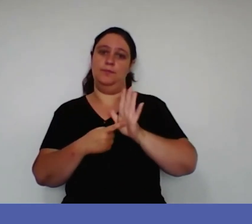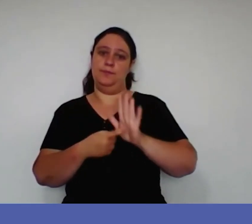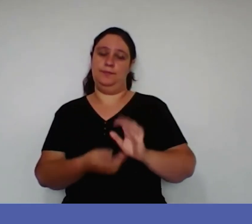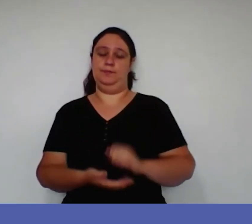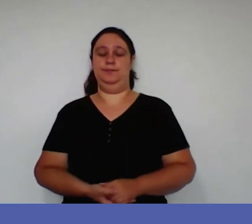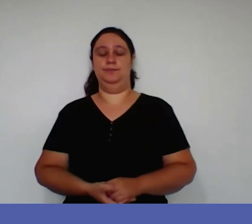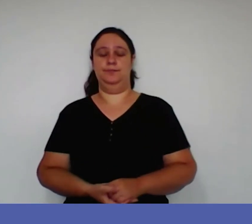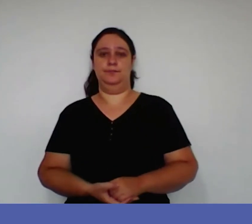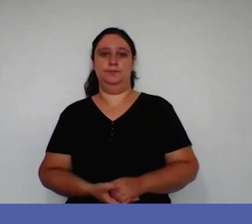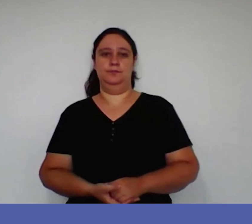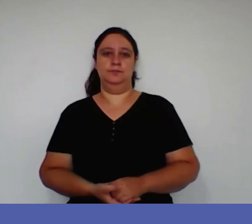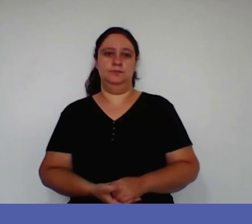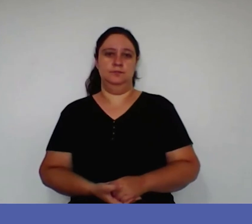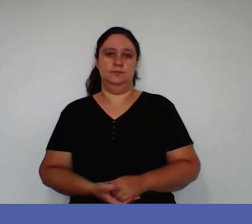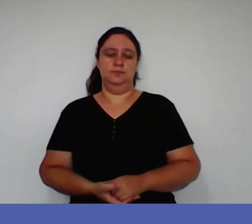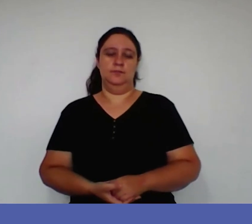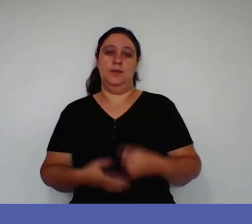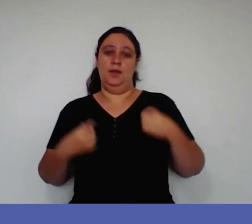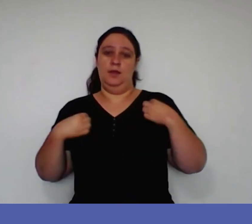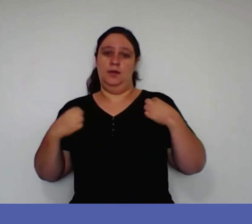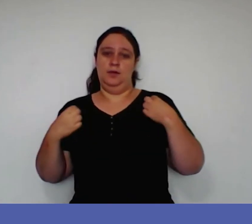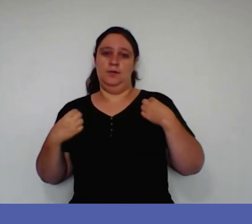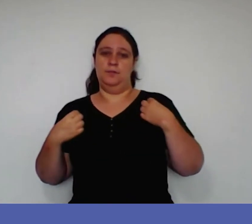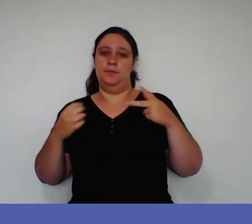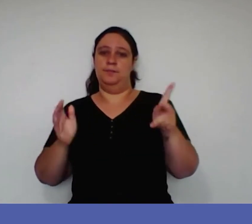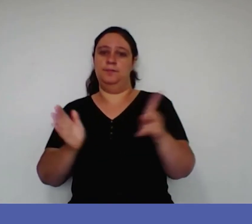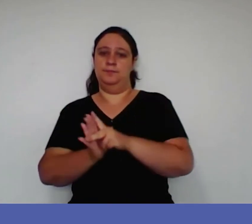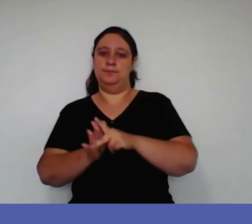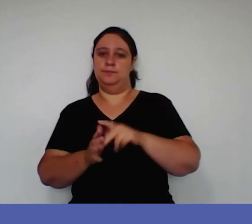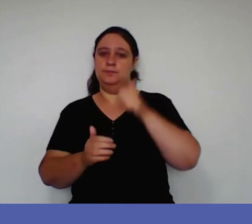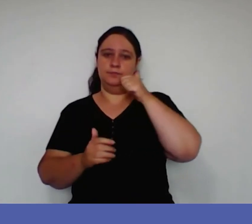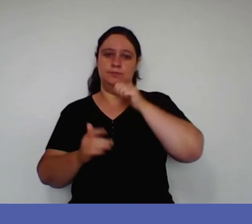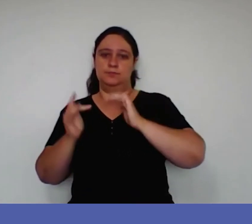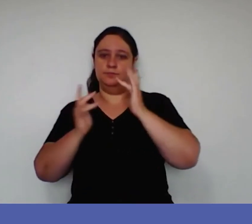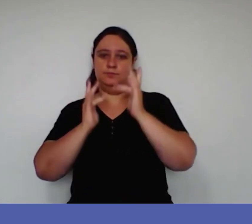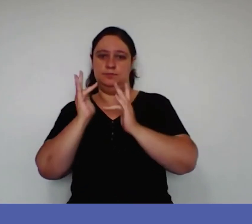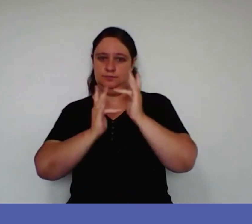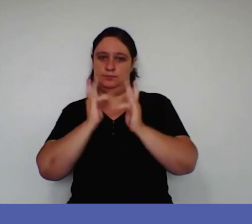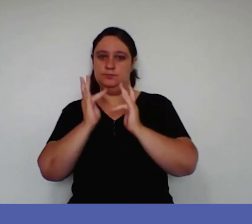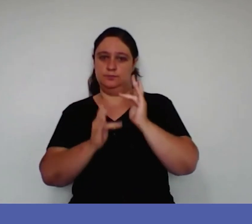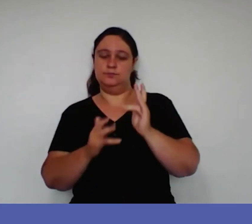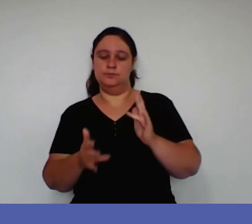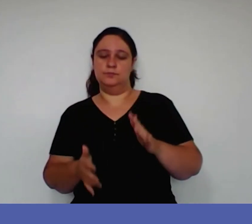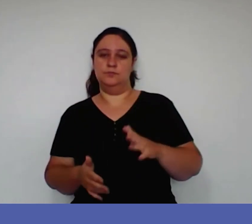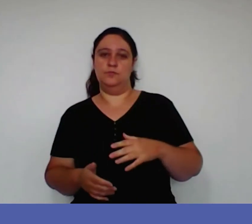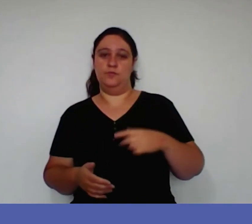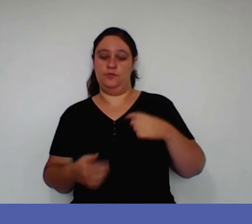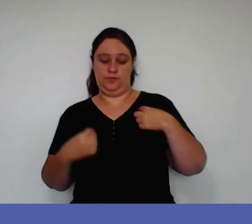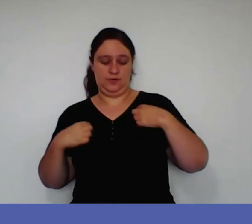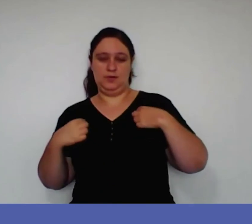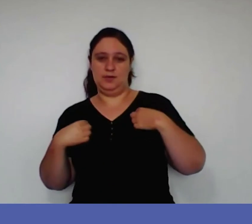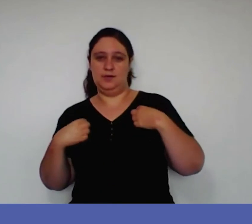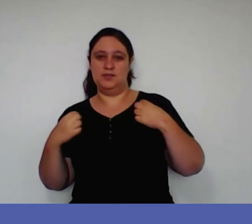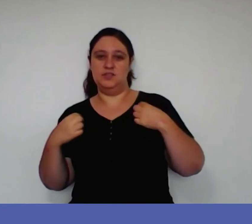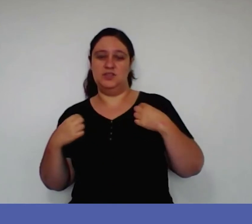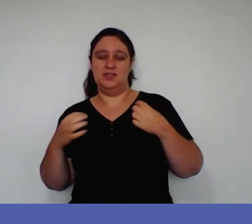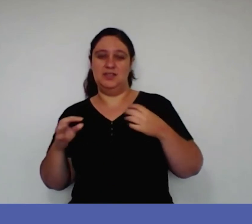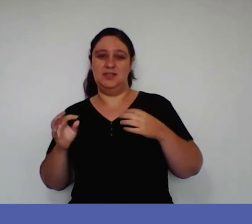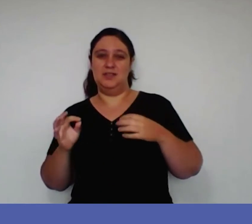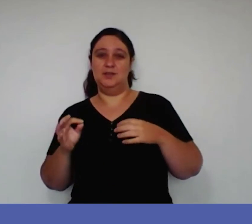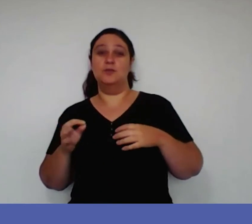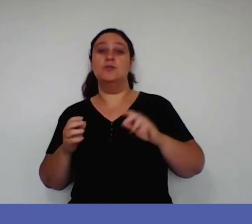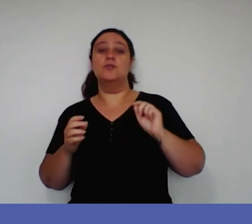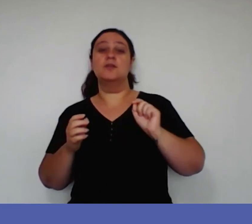da noiva é de linho finíssimo. E o linho finíssimo são os atos de justiça